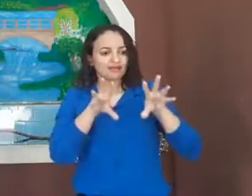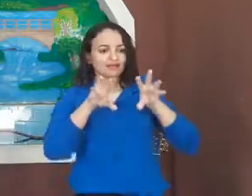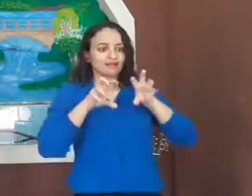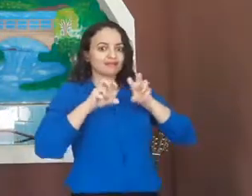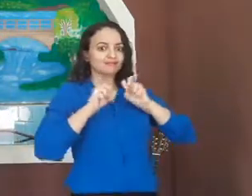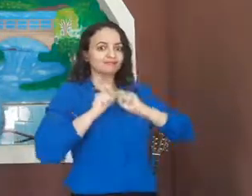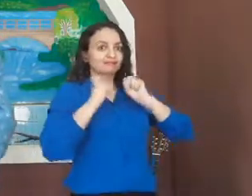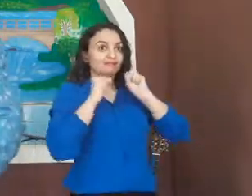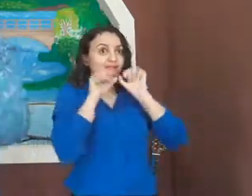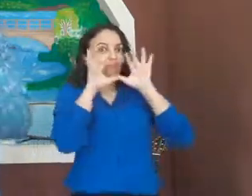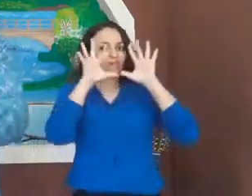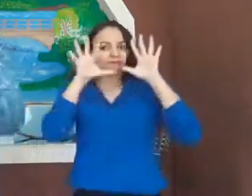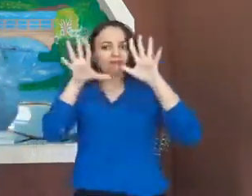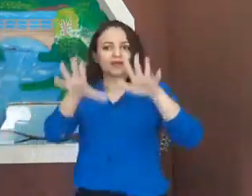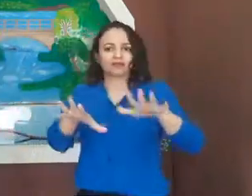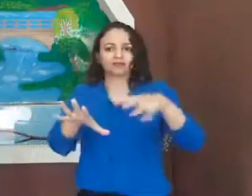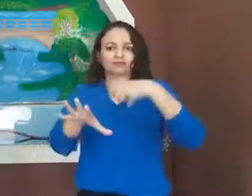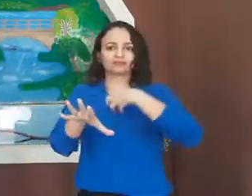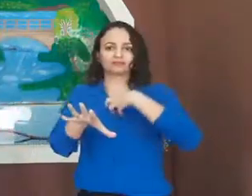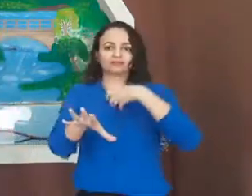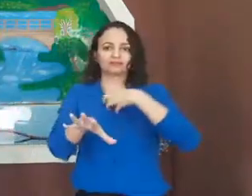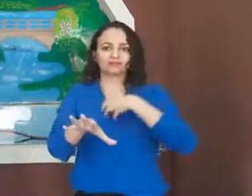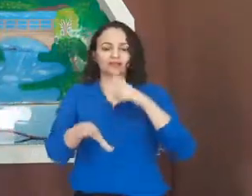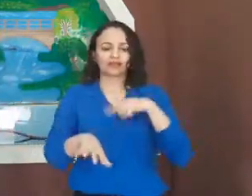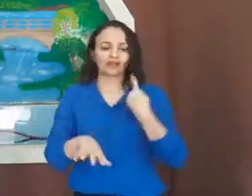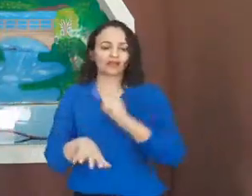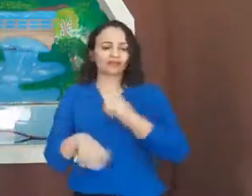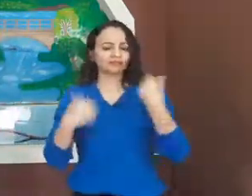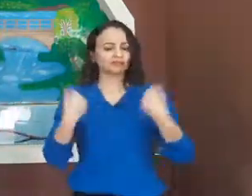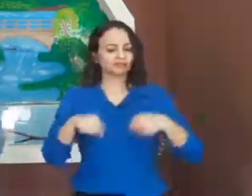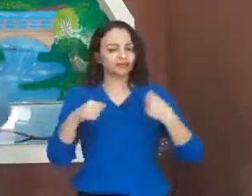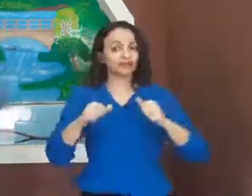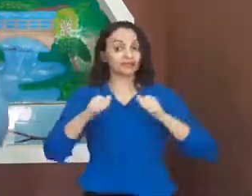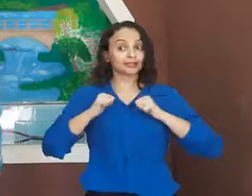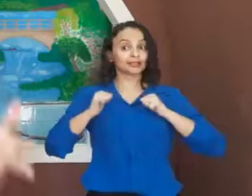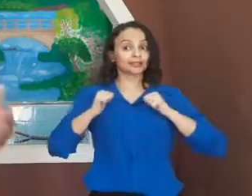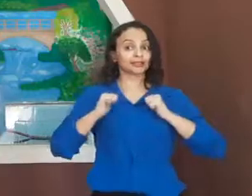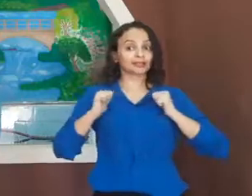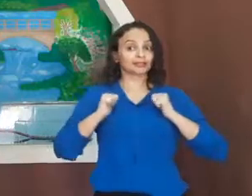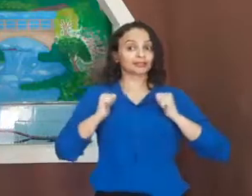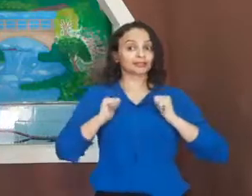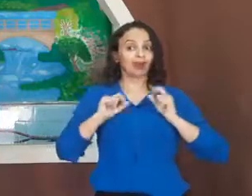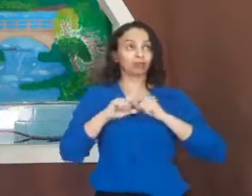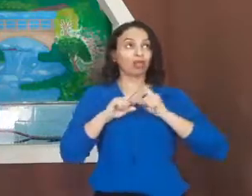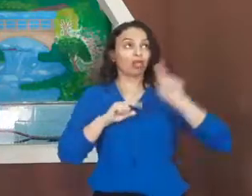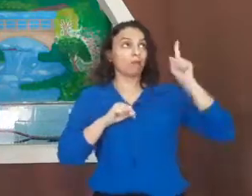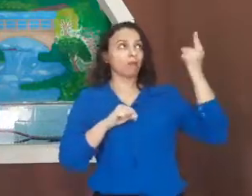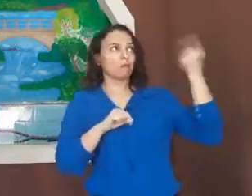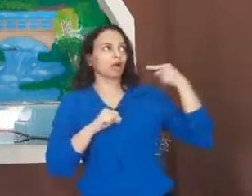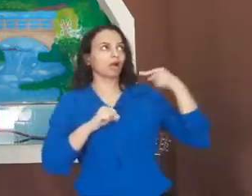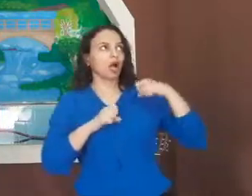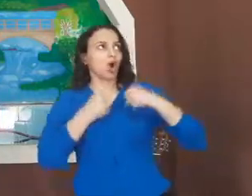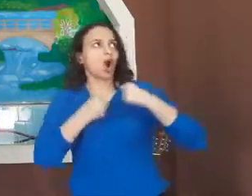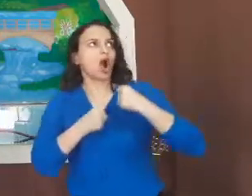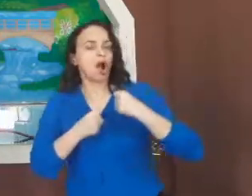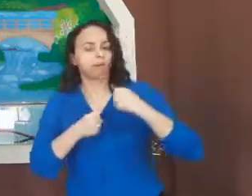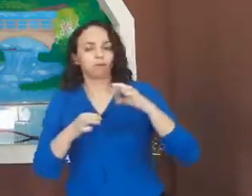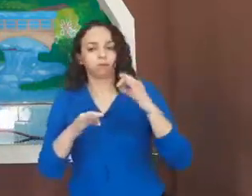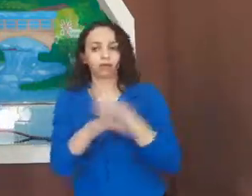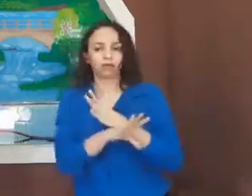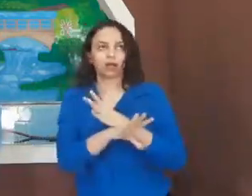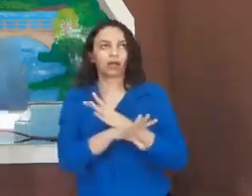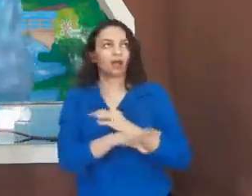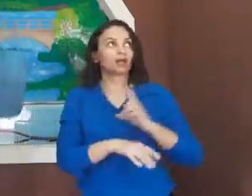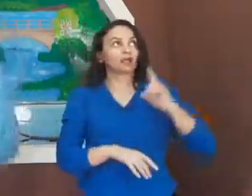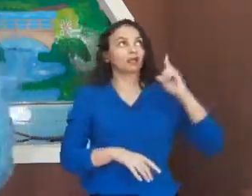É interessante, meus irmãos, nós precisamos estar descansados para a hora que Deus falar, corre, você está pronto para correr. Para a hora que Deus